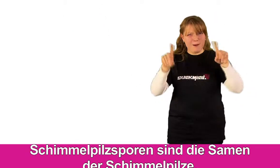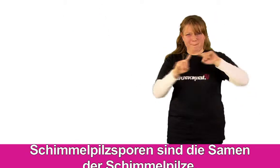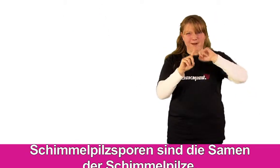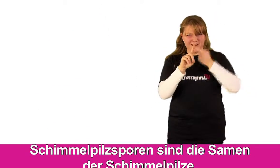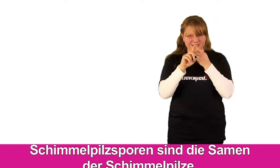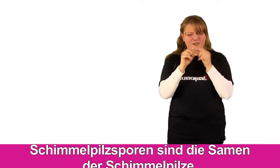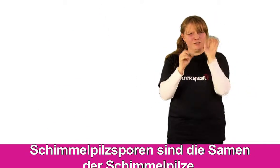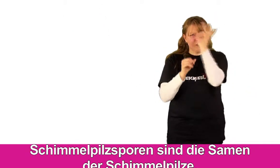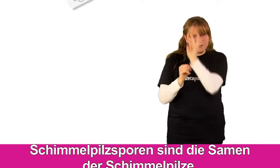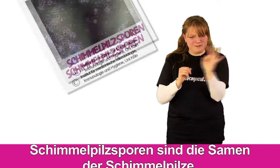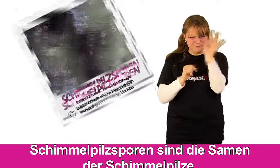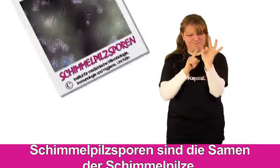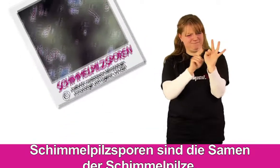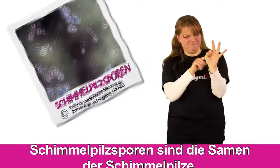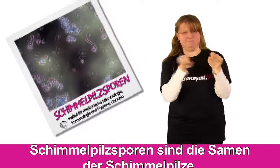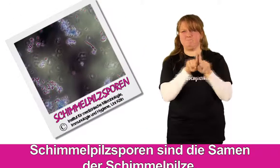Schimmelpilzsporen sind die Samen der Schimmelpilze.